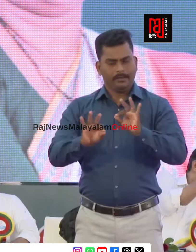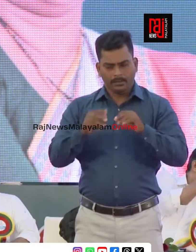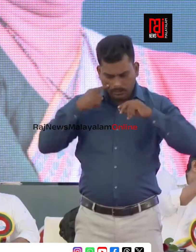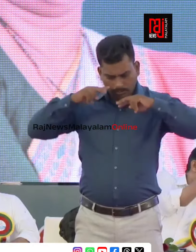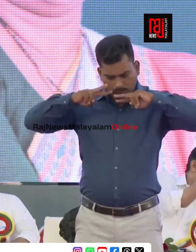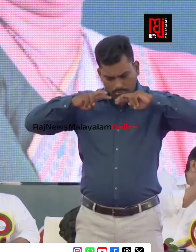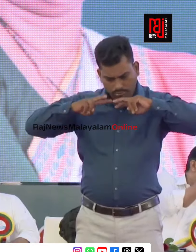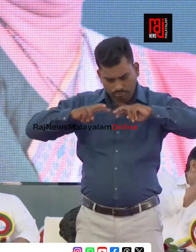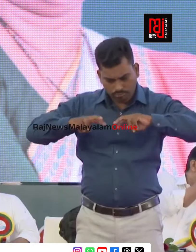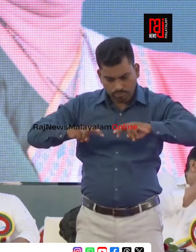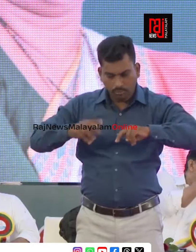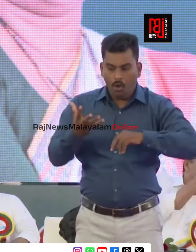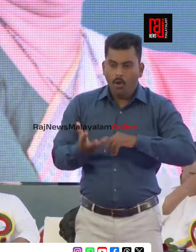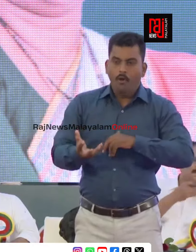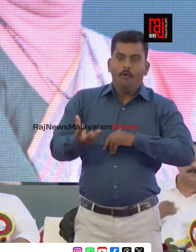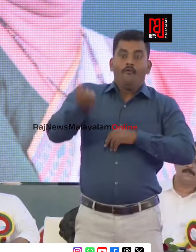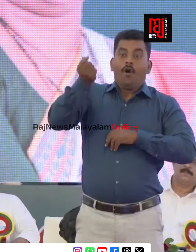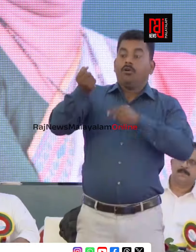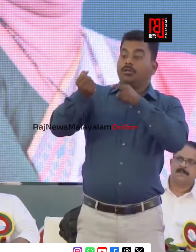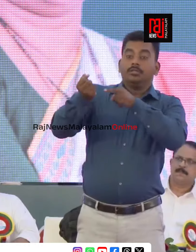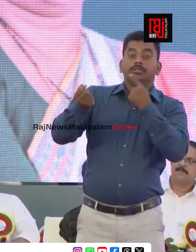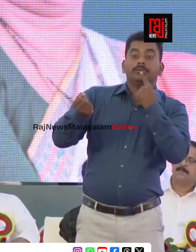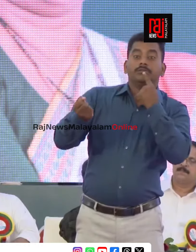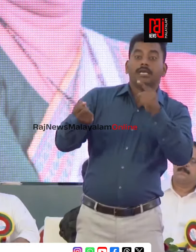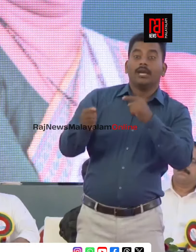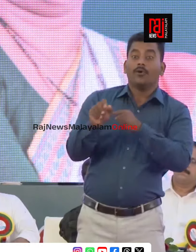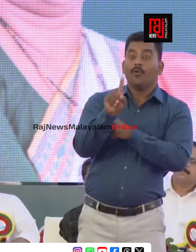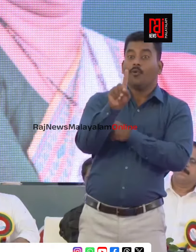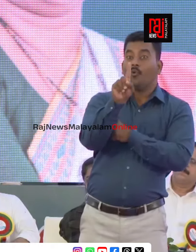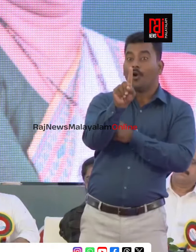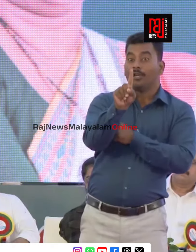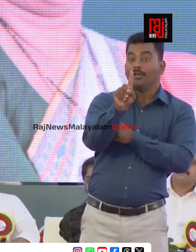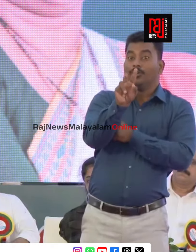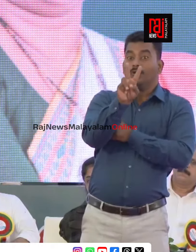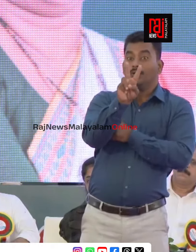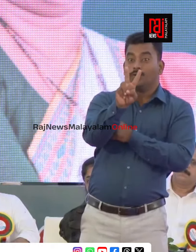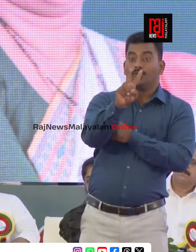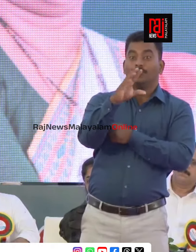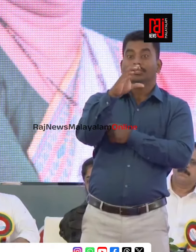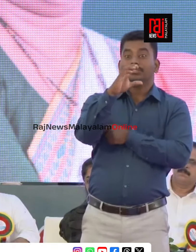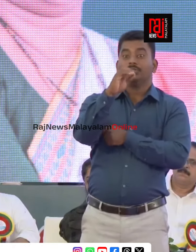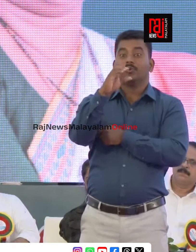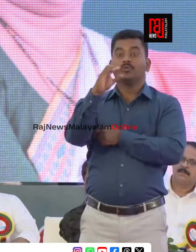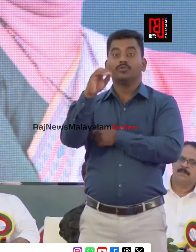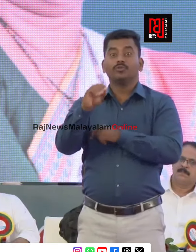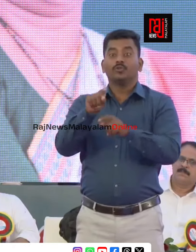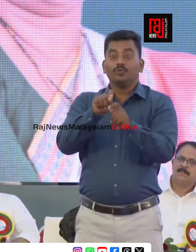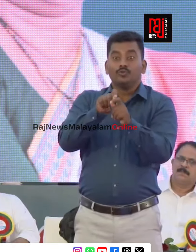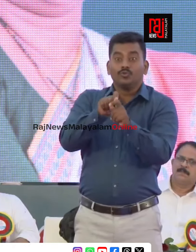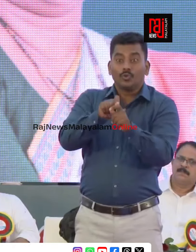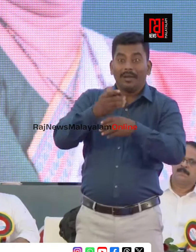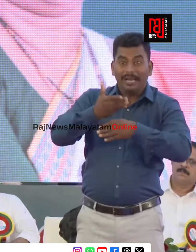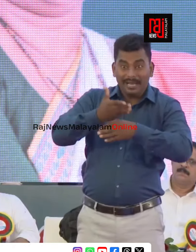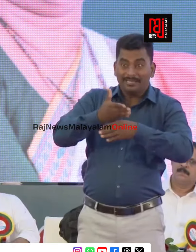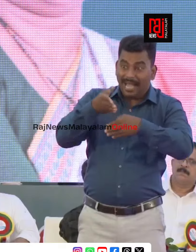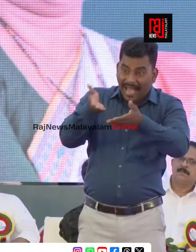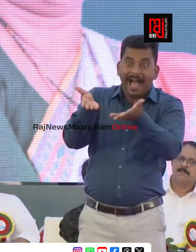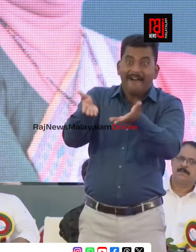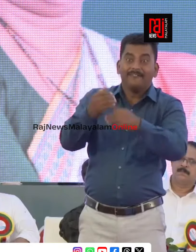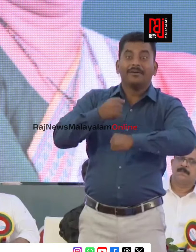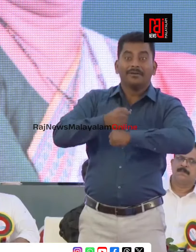1263 തസ്തികകൾ ഇതിനകം കണ്ടെത്തിയിട്ടുണ്ട്. നിയമനത്തിനുള്ള സംവരണം